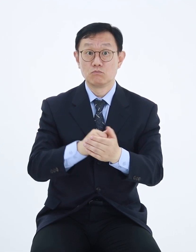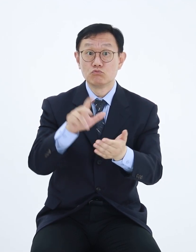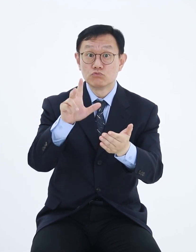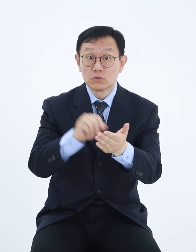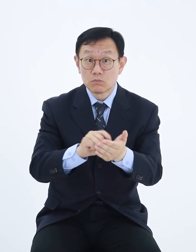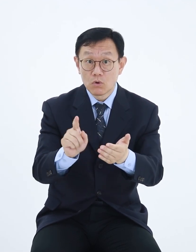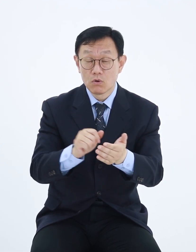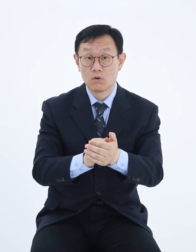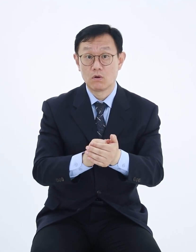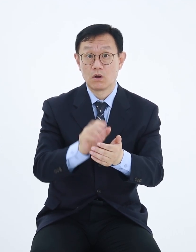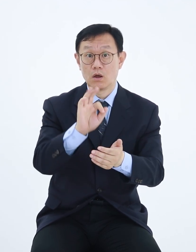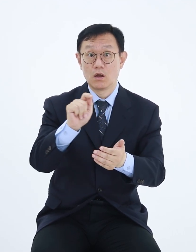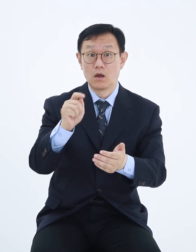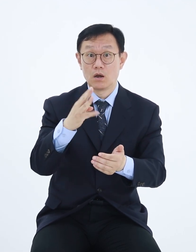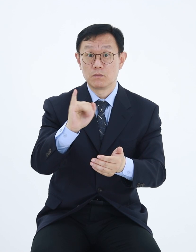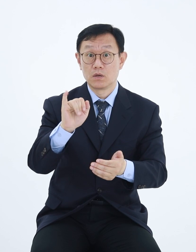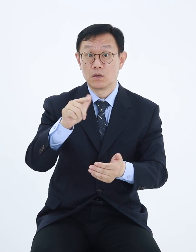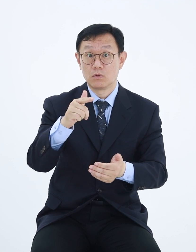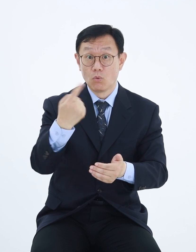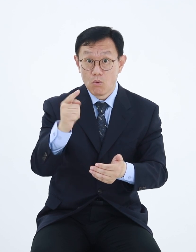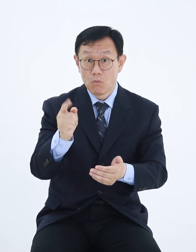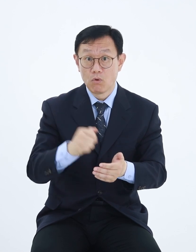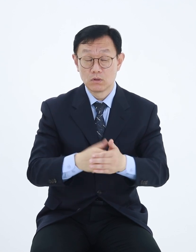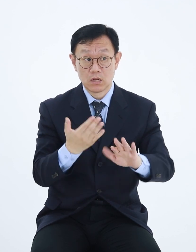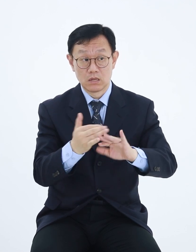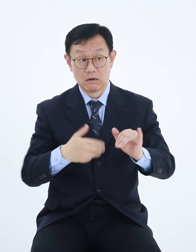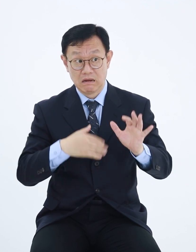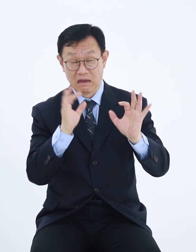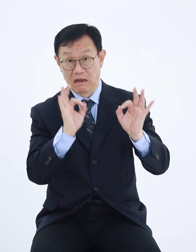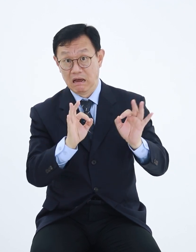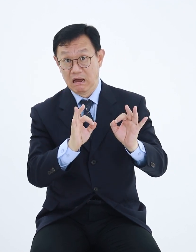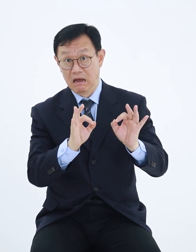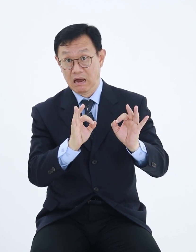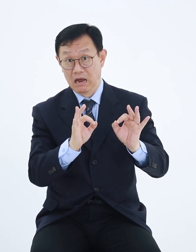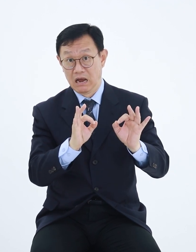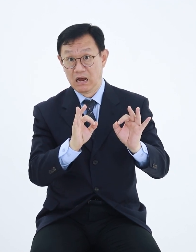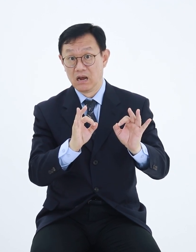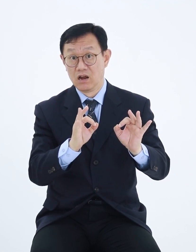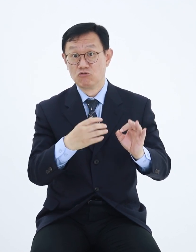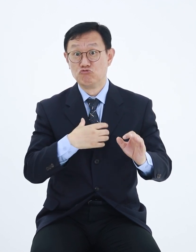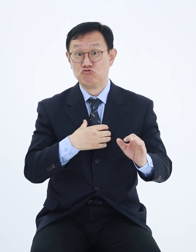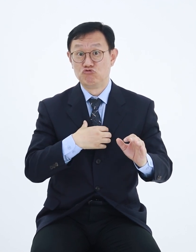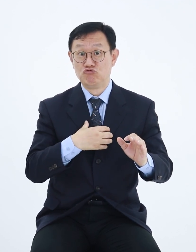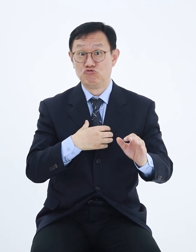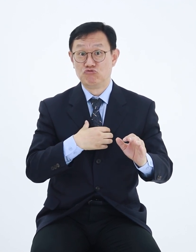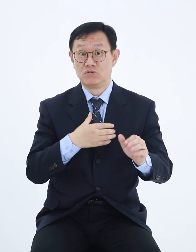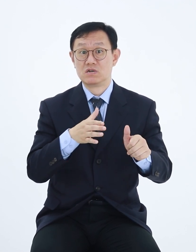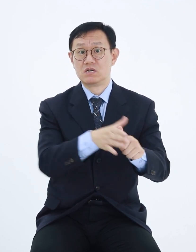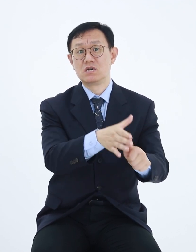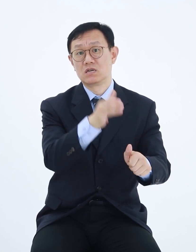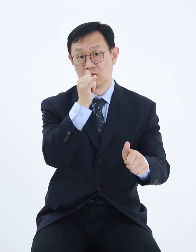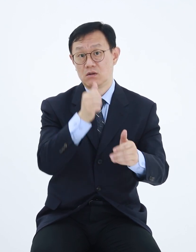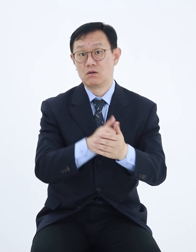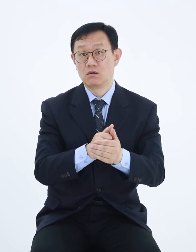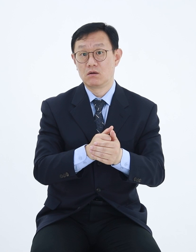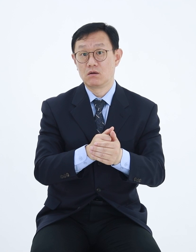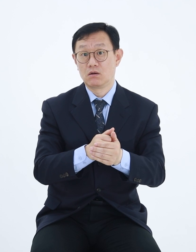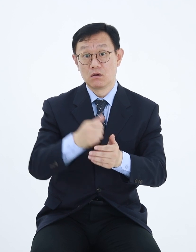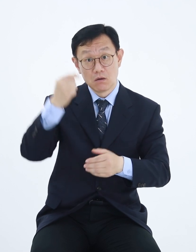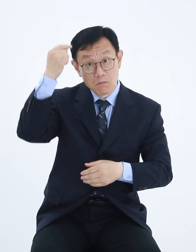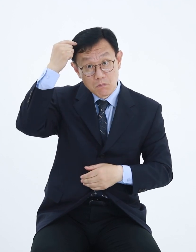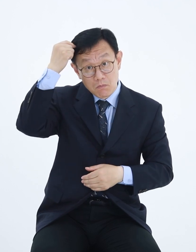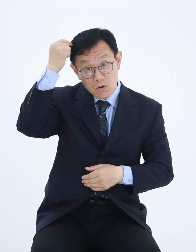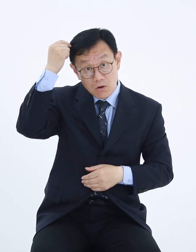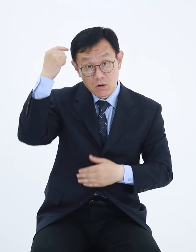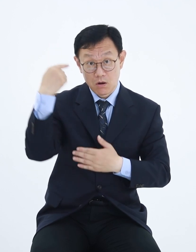문제는 알비노가 사람들의 구경거리가 되거나 잔혹한 범죄에 노출되기도 한다는 사실입니다. 알비노의